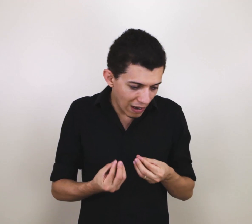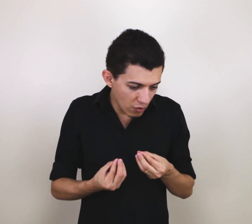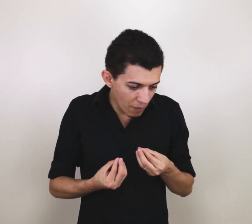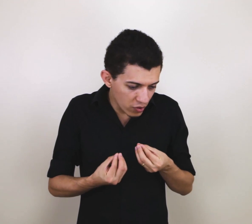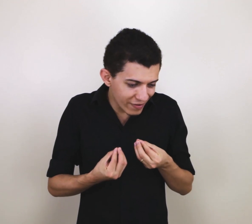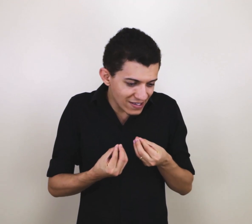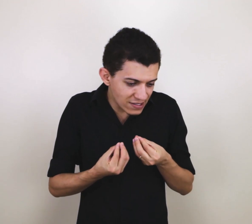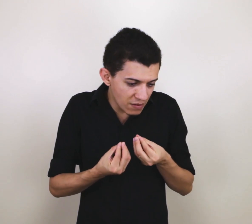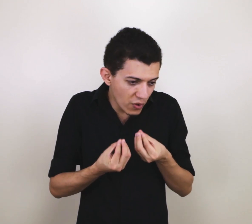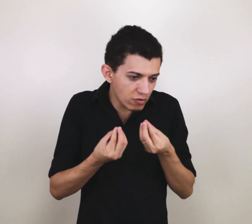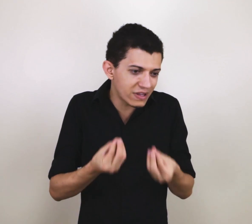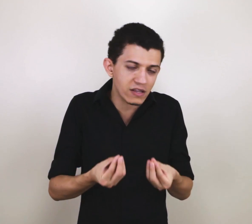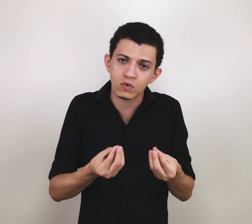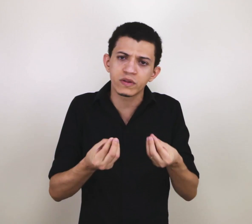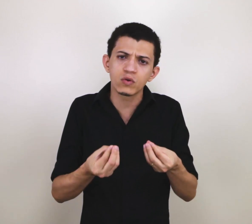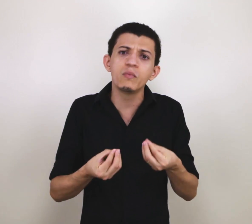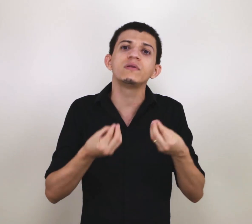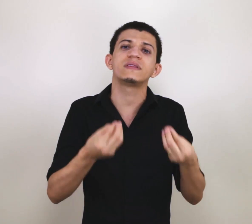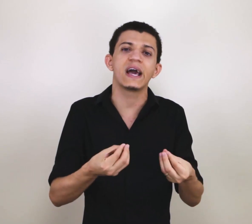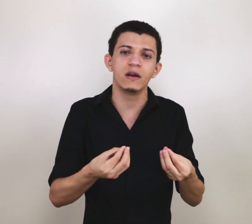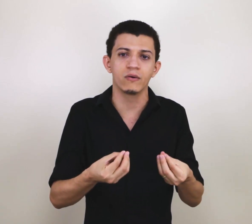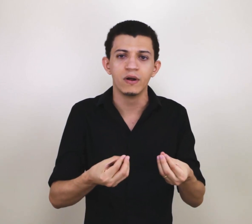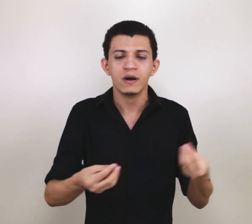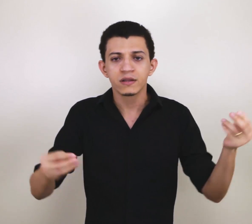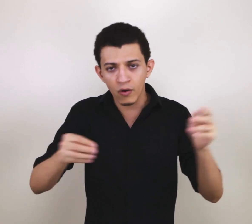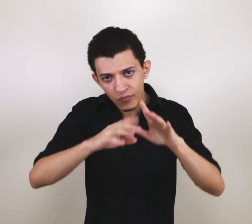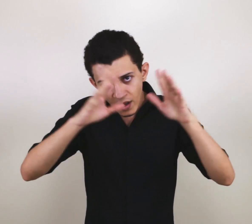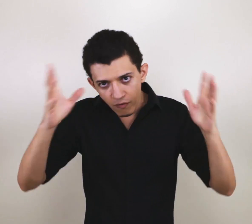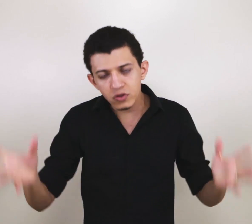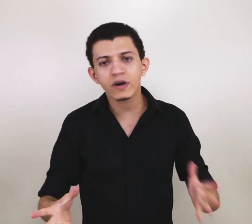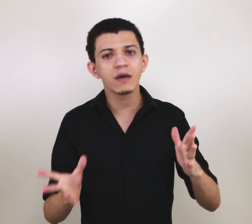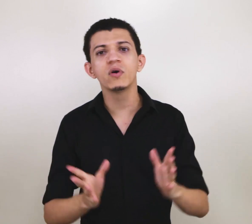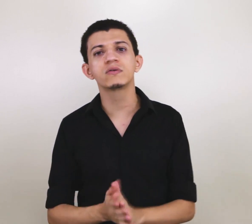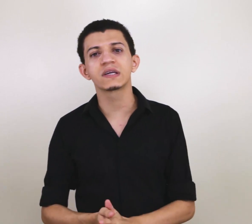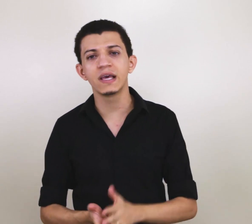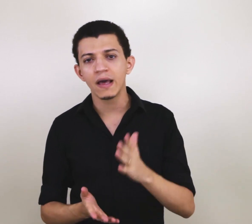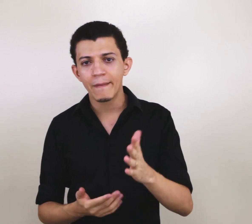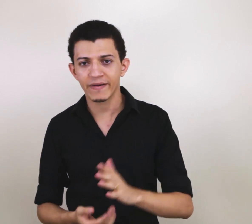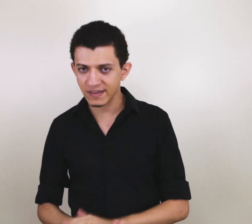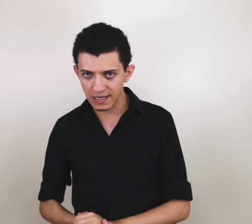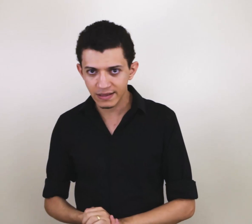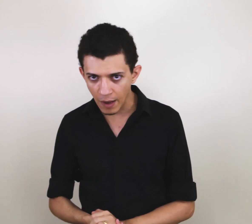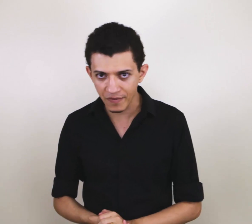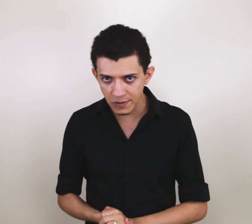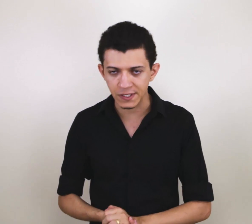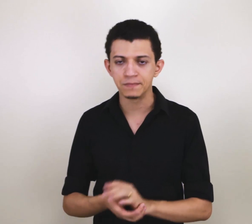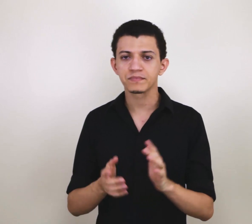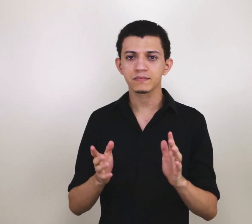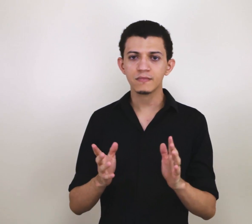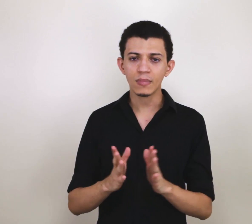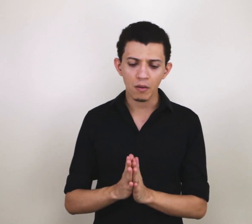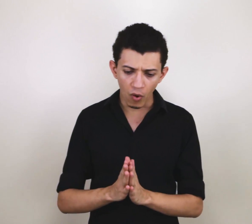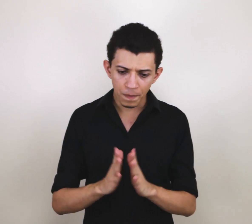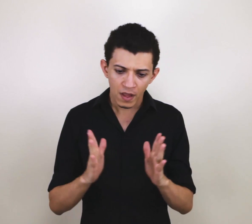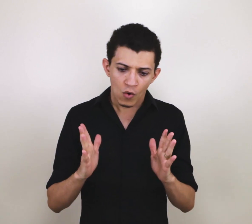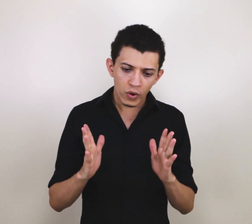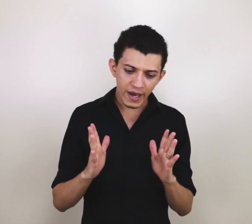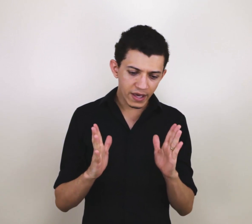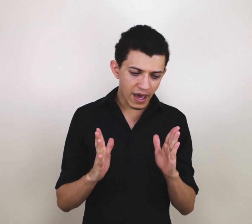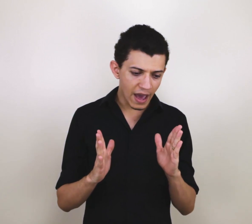língua portuguesa assim, muito denso, um conteúdo muito técnico. Então, vou trocar em miúdos aqui para facilitar para você. Bom, o que é